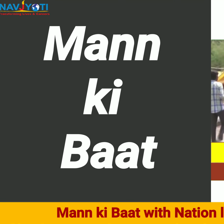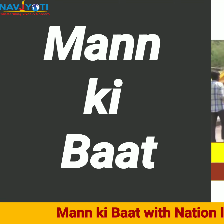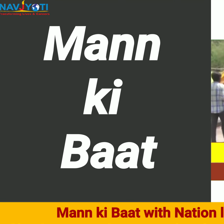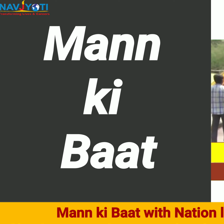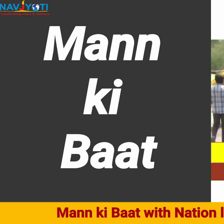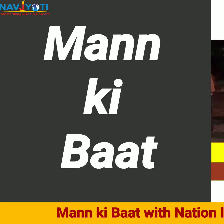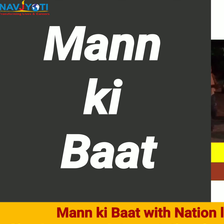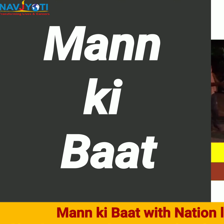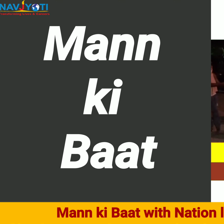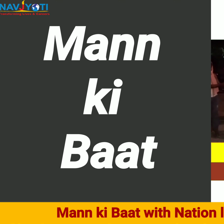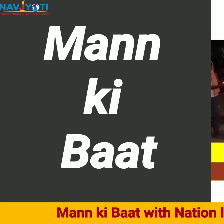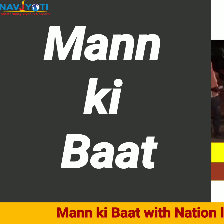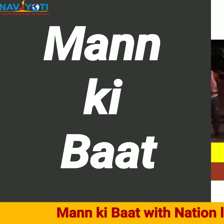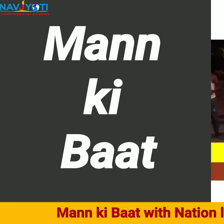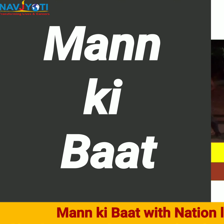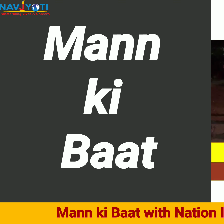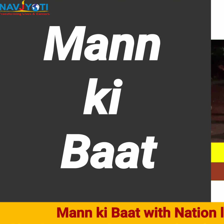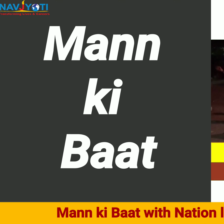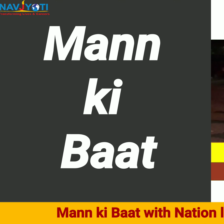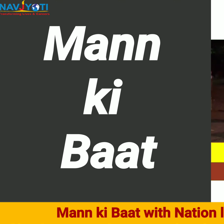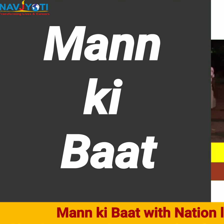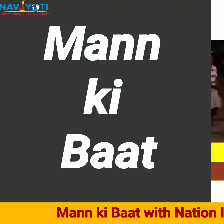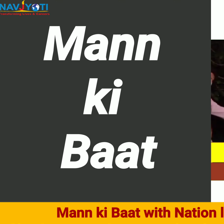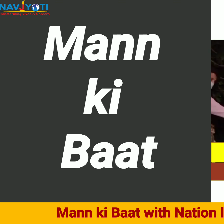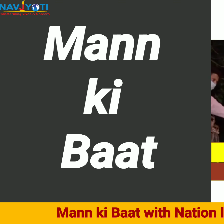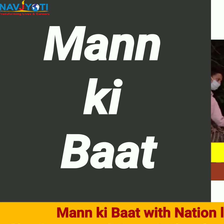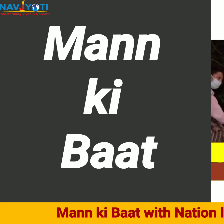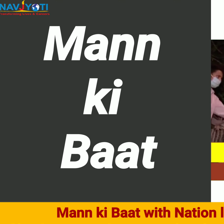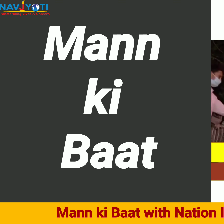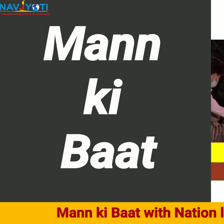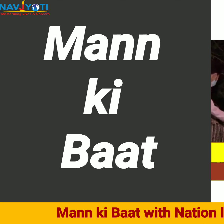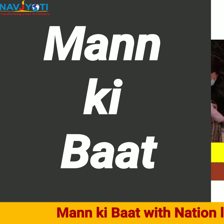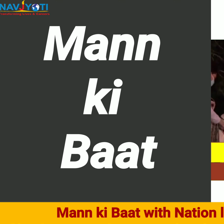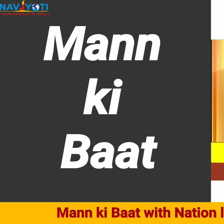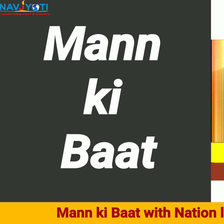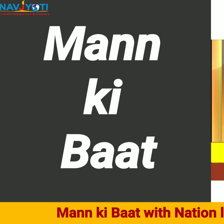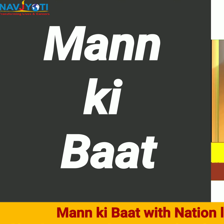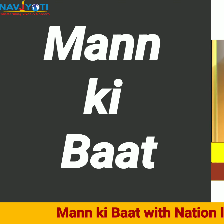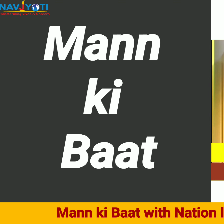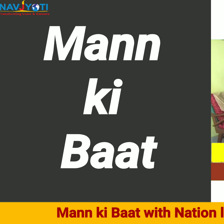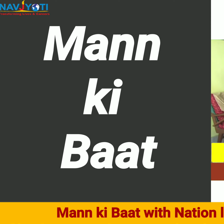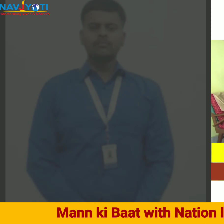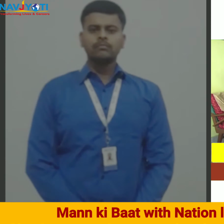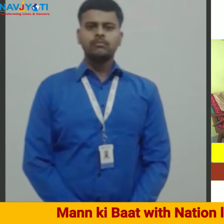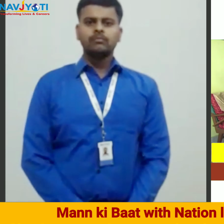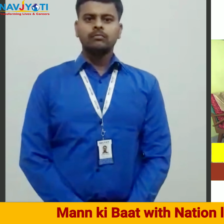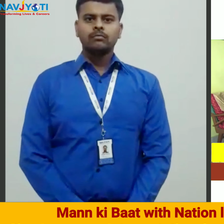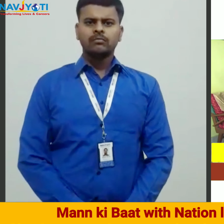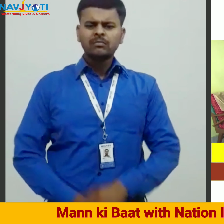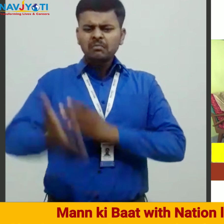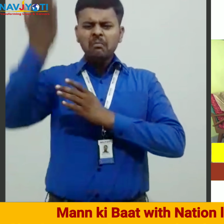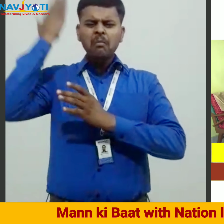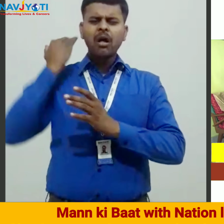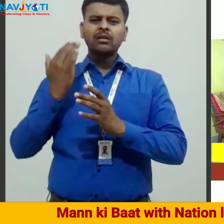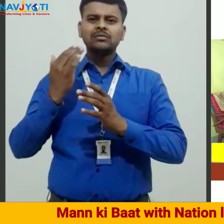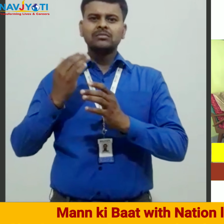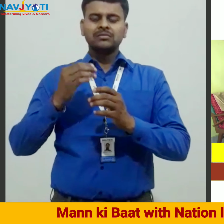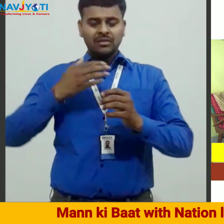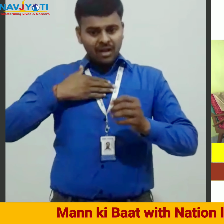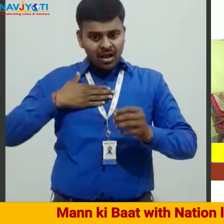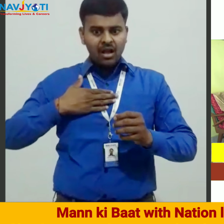भी नकारात्मकता के रंग से रंगना नहीं है। साथियों, हम अक्सर सुनते